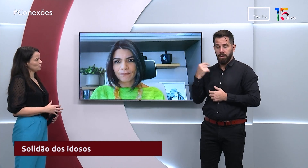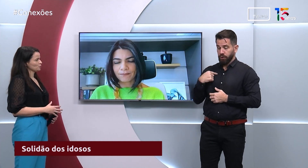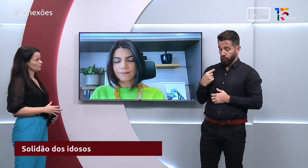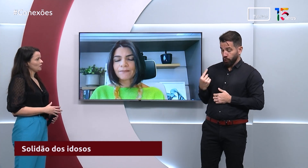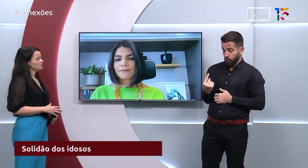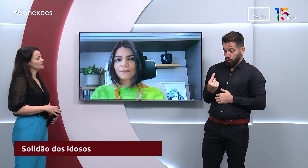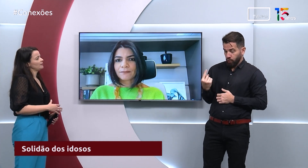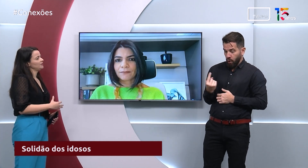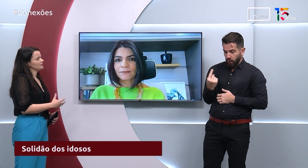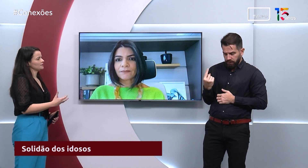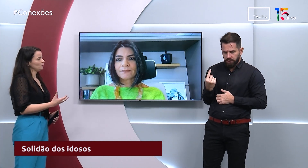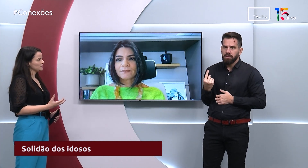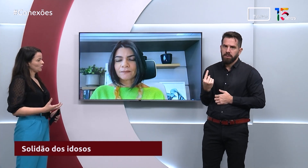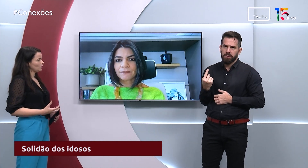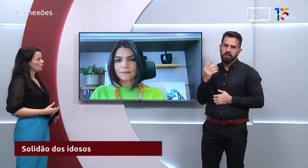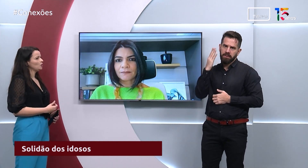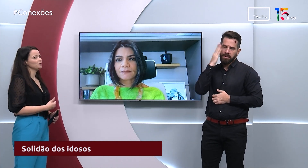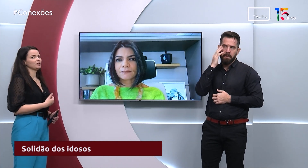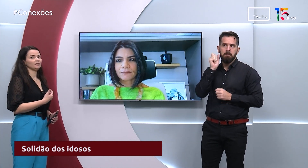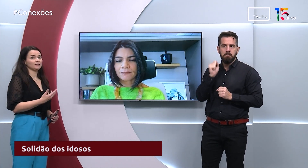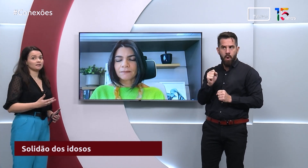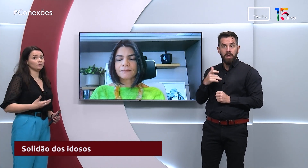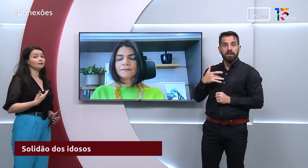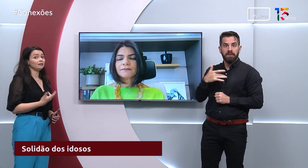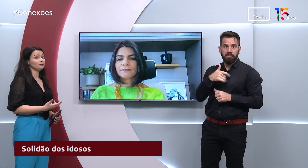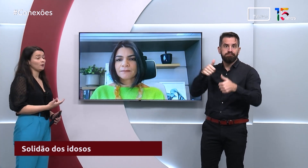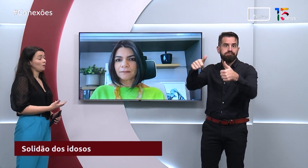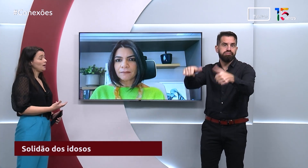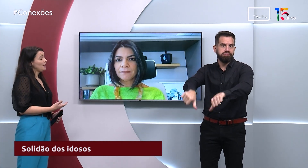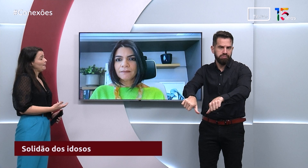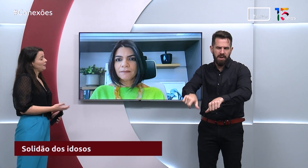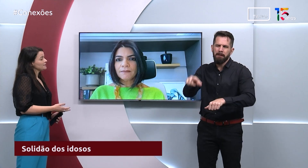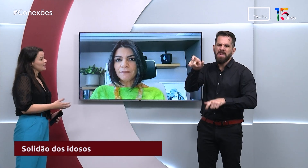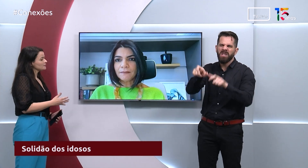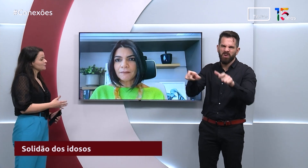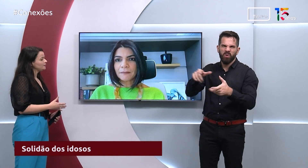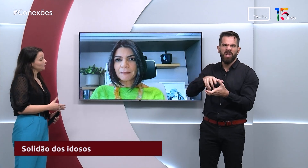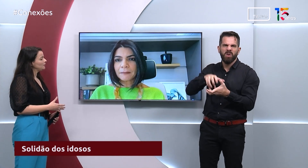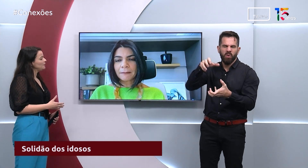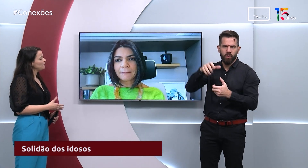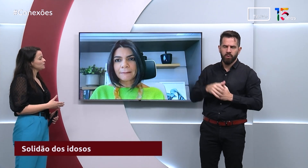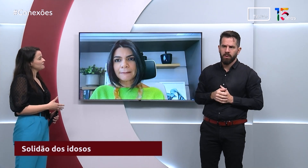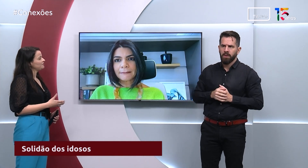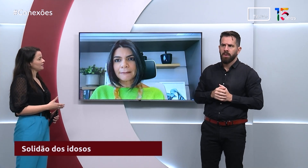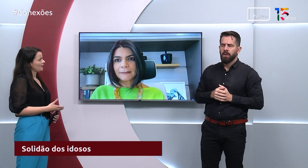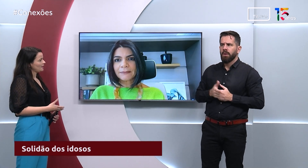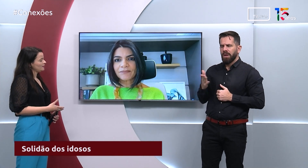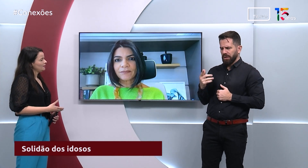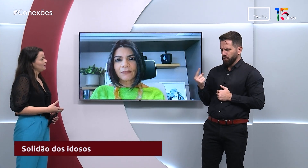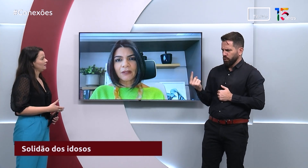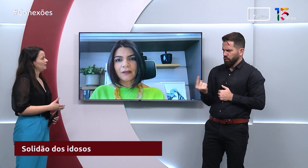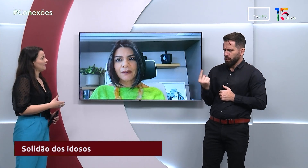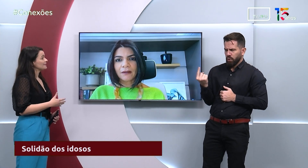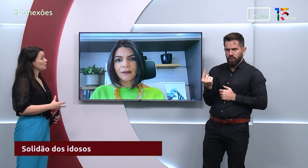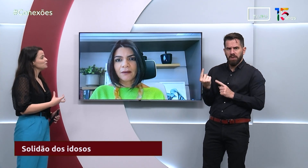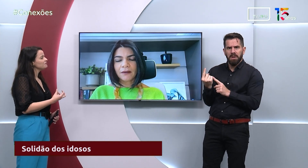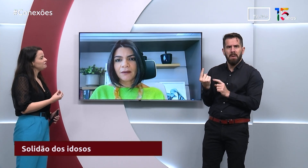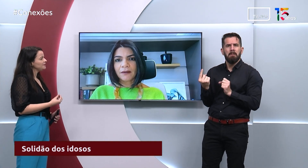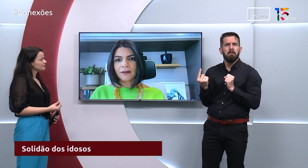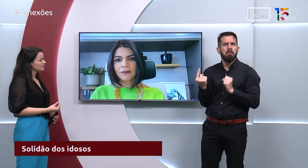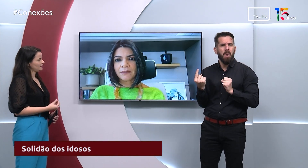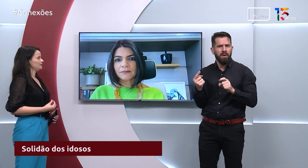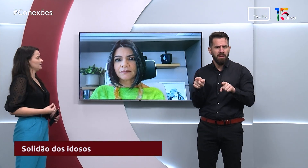um idoso. A gente sabe da questão psicológica, né, da questão intelectual, mas essa solidão também pode afetar a